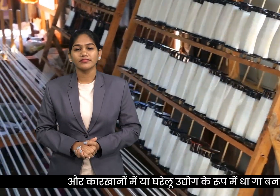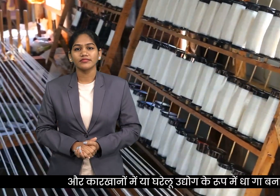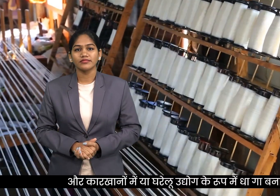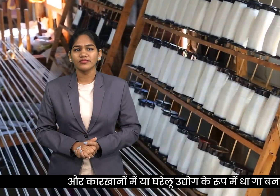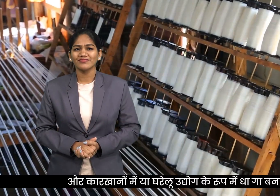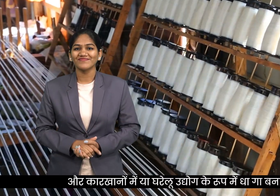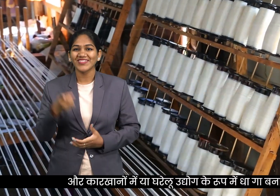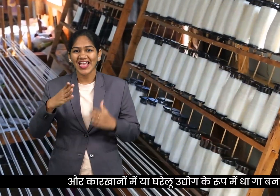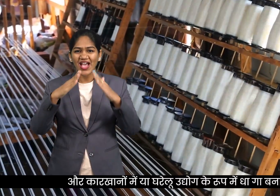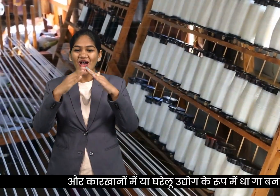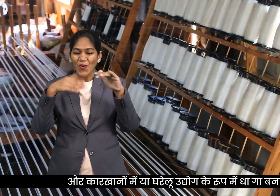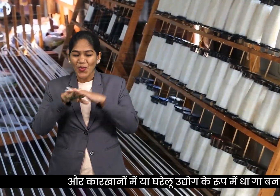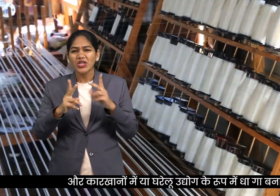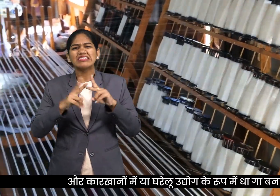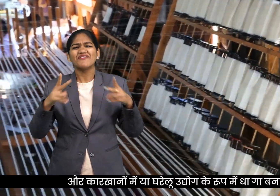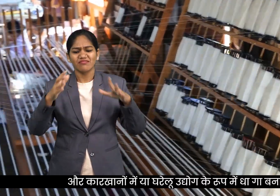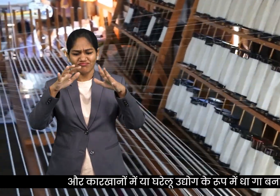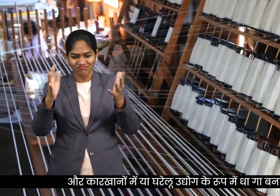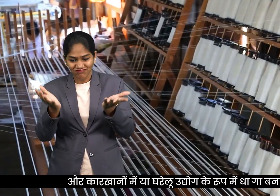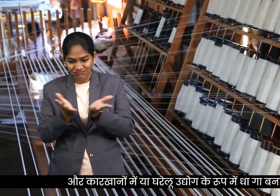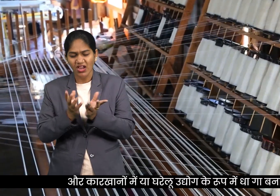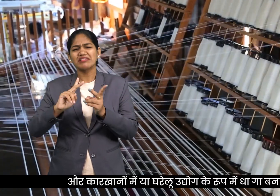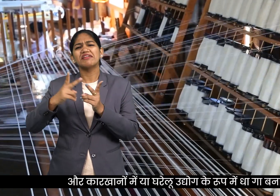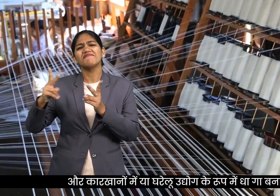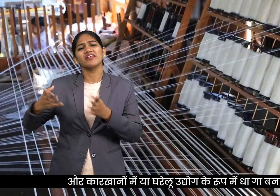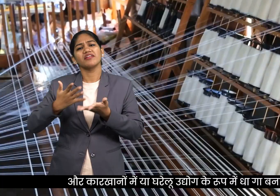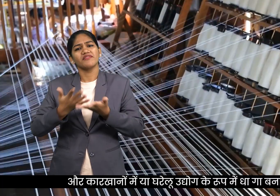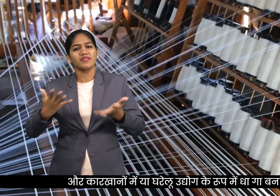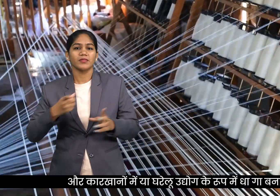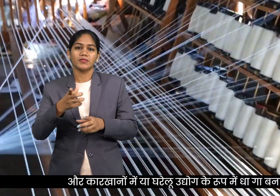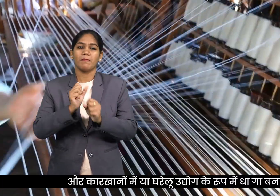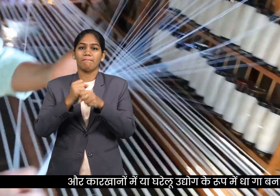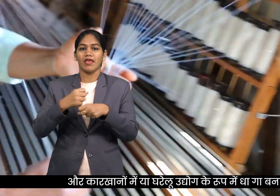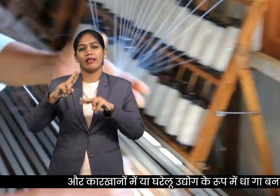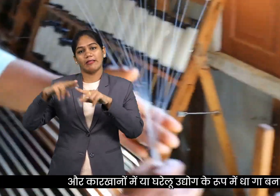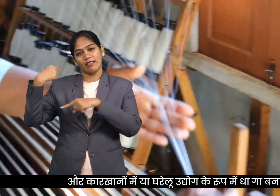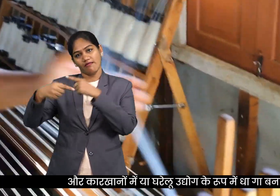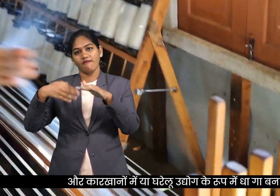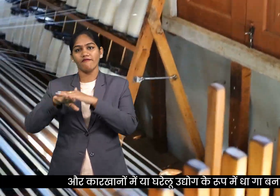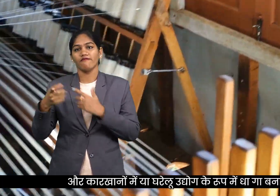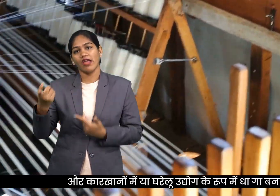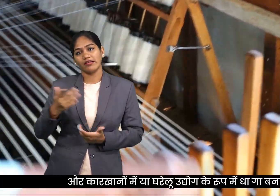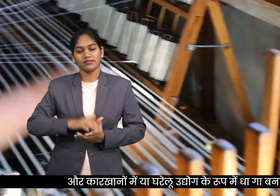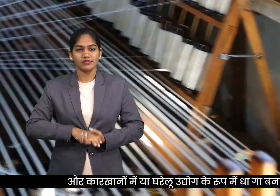और कारखानों में या घरेलू उद्योग के रूप में धागा बनाया जाता है।